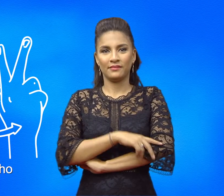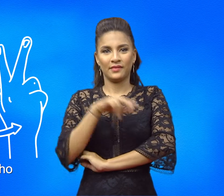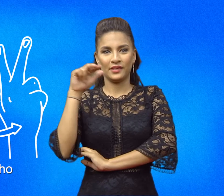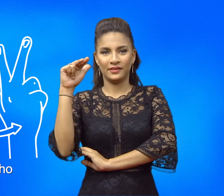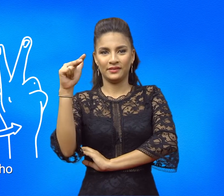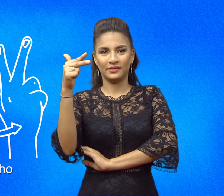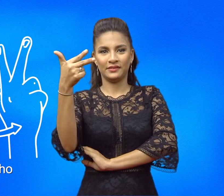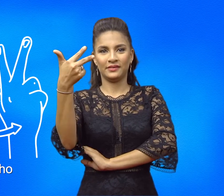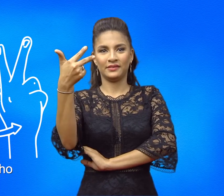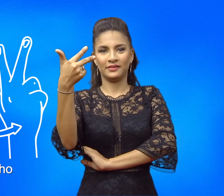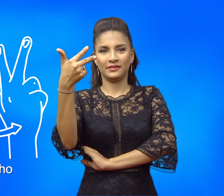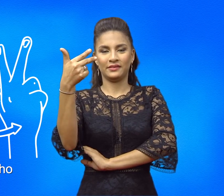8